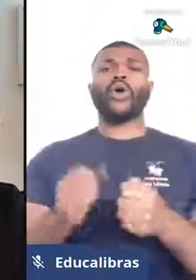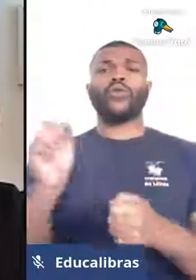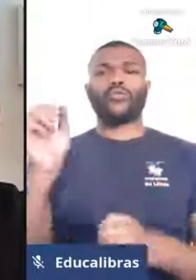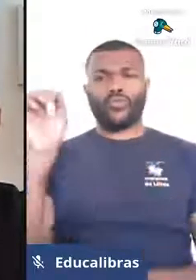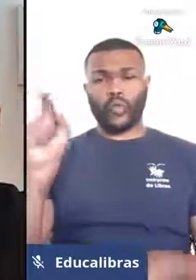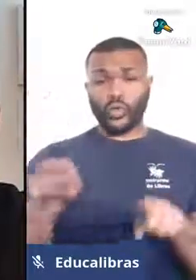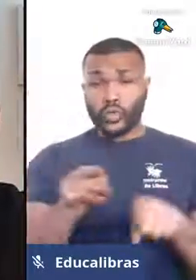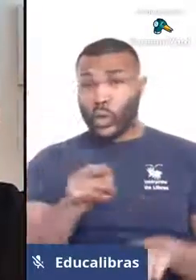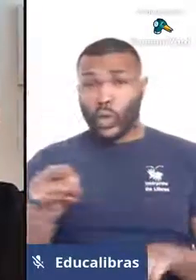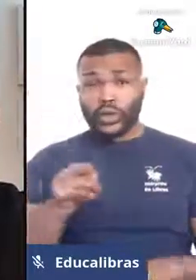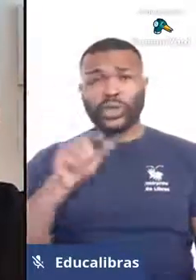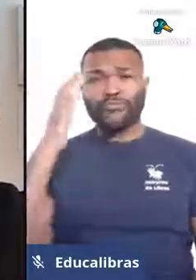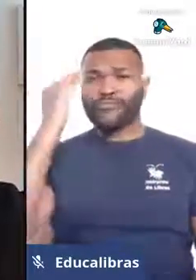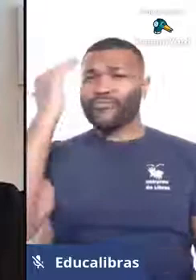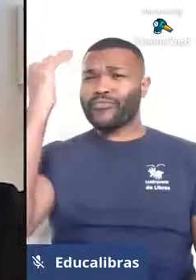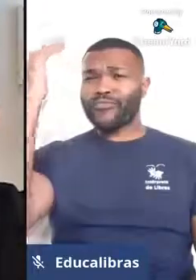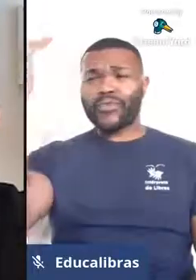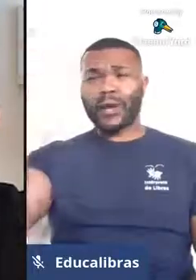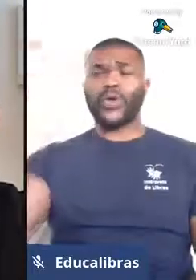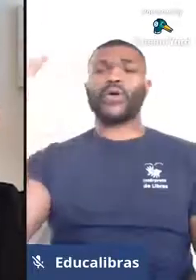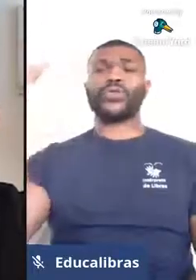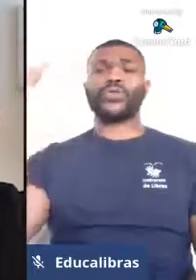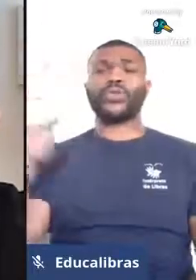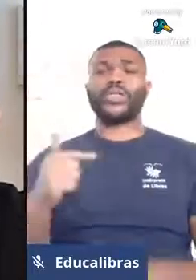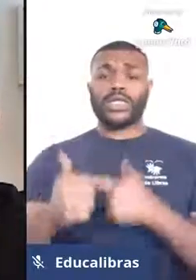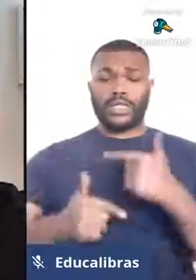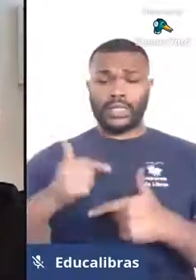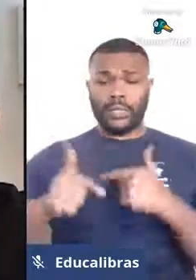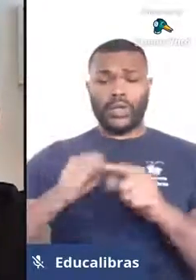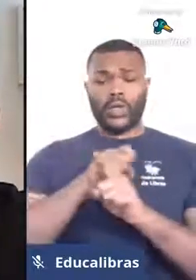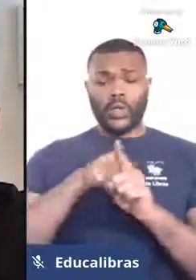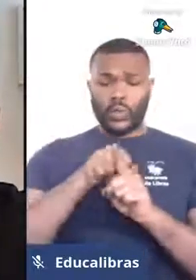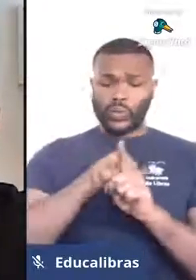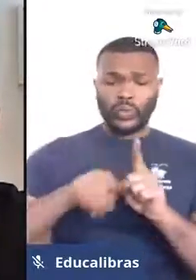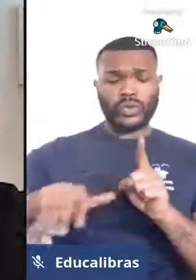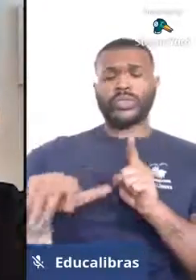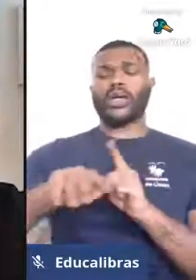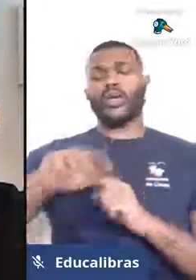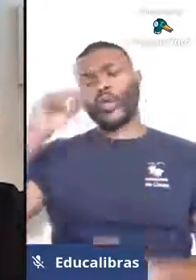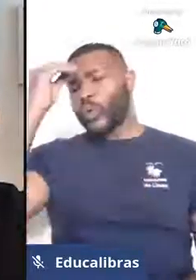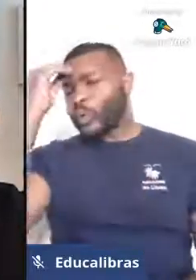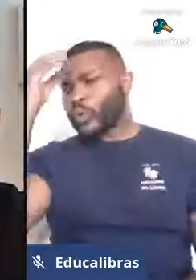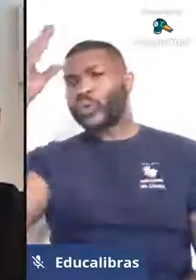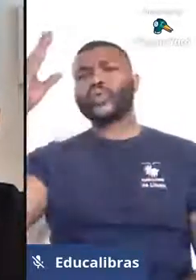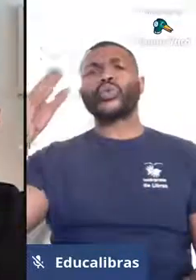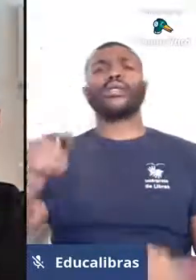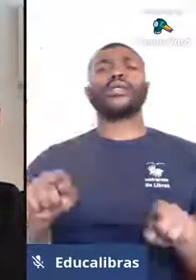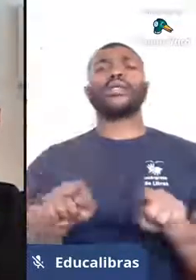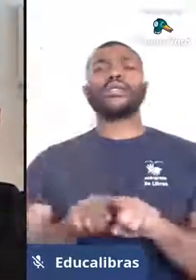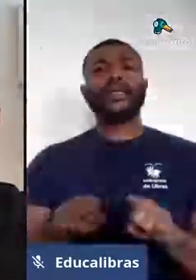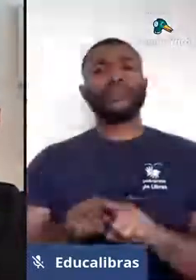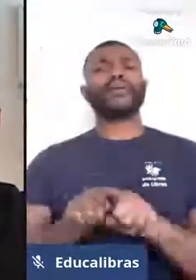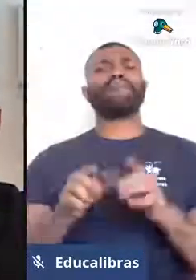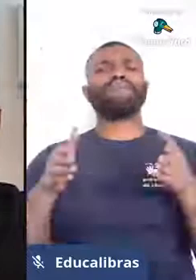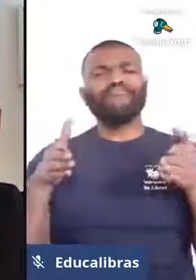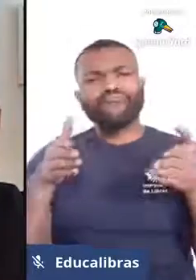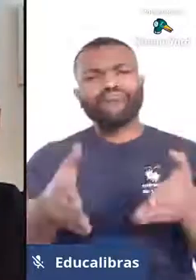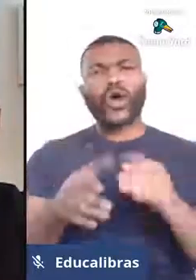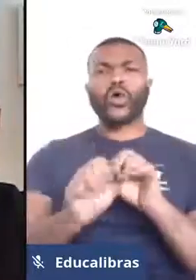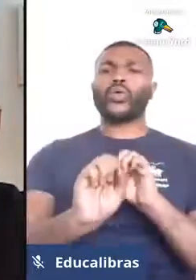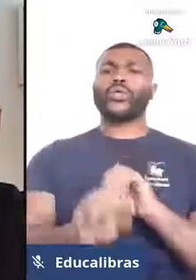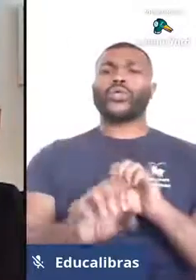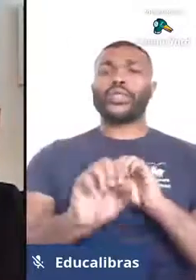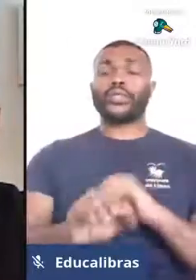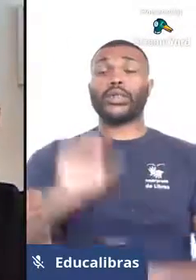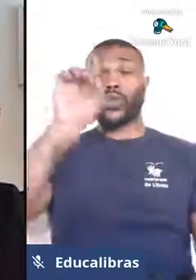potentes, impactantes na sua função social, função cultural e função educativa. Eu fui diretor durante